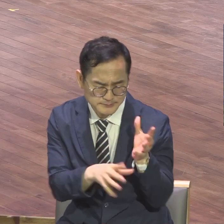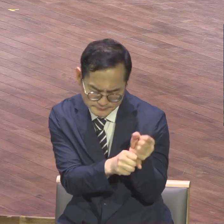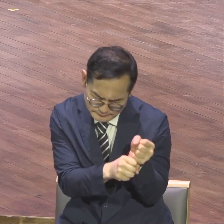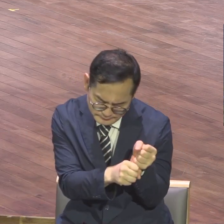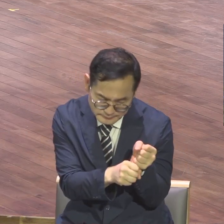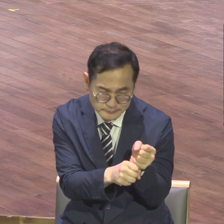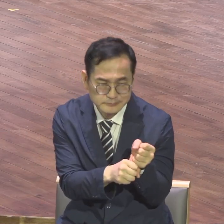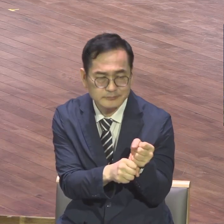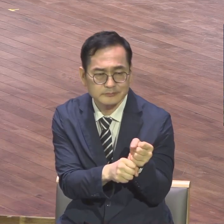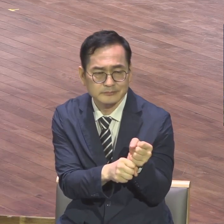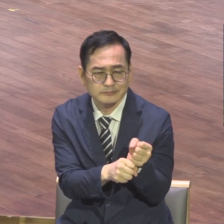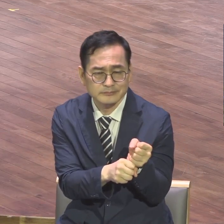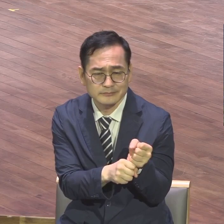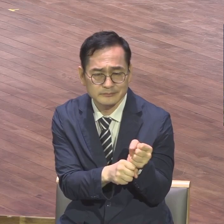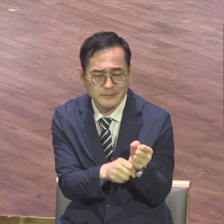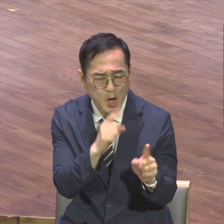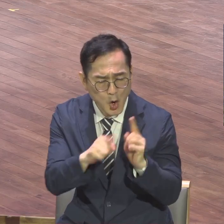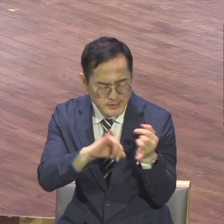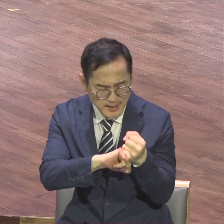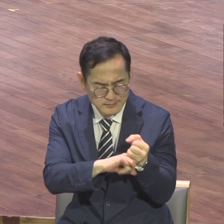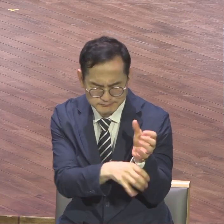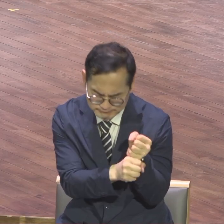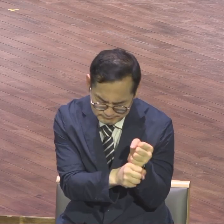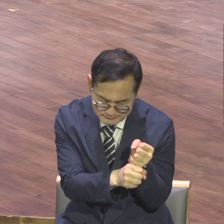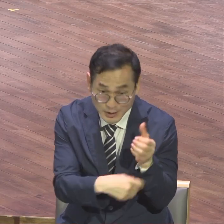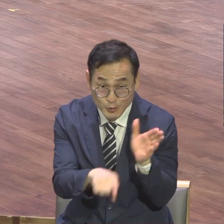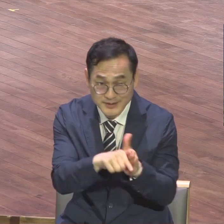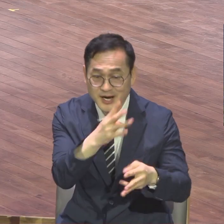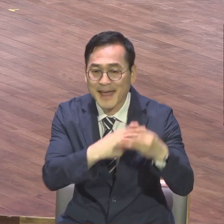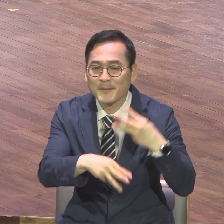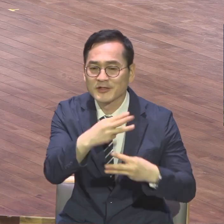세우는 렘넌트 운동을 힘차게 펼쳐 나가자.